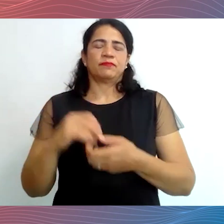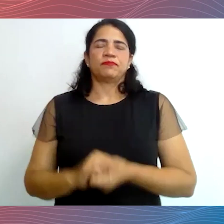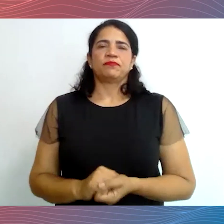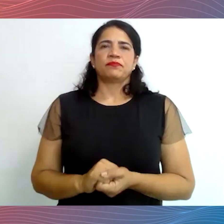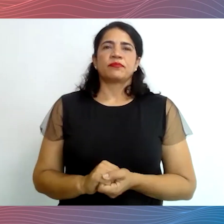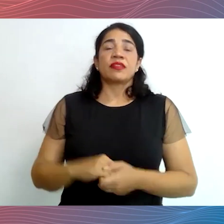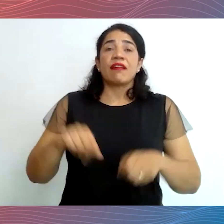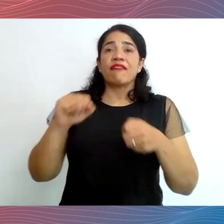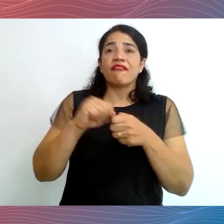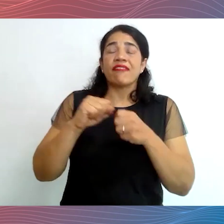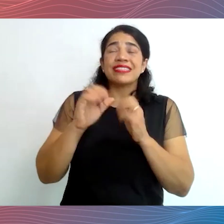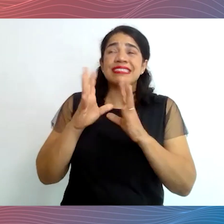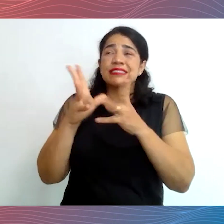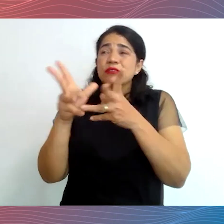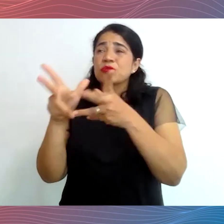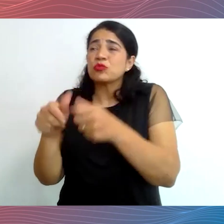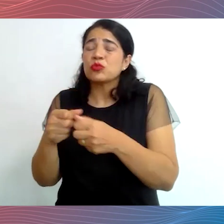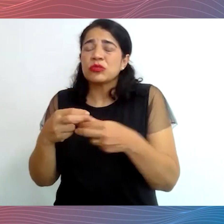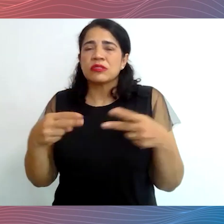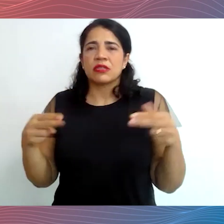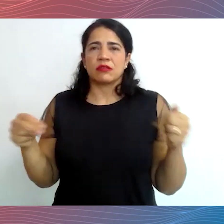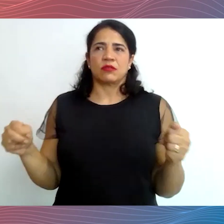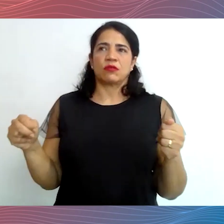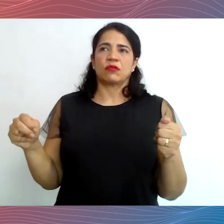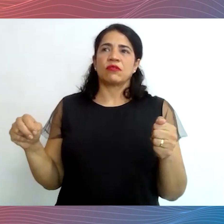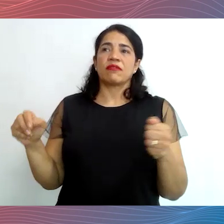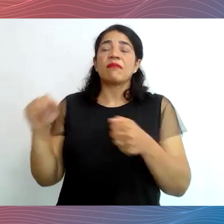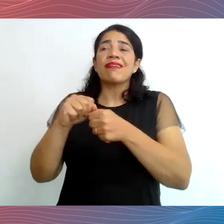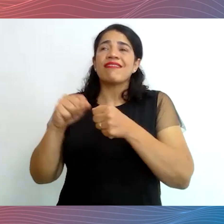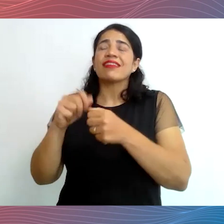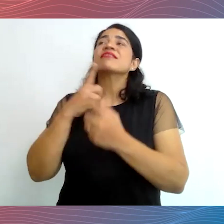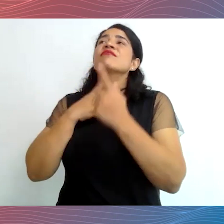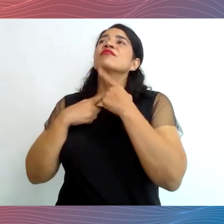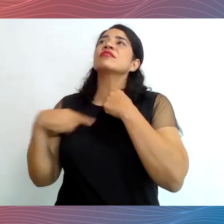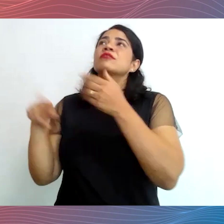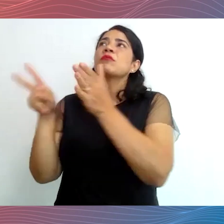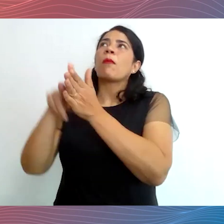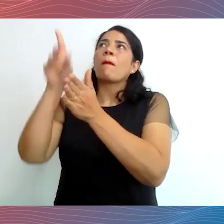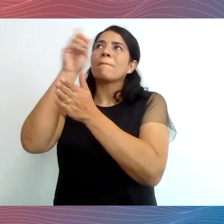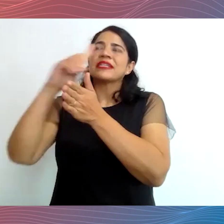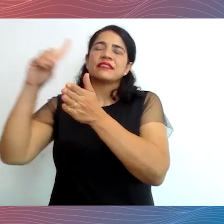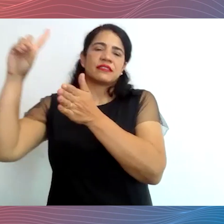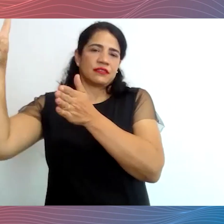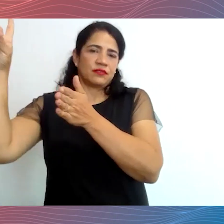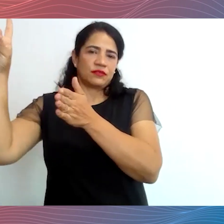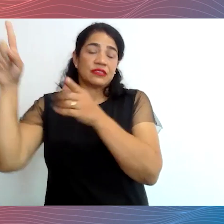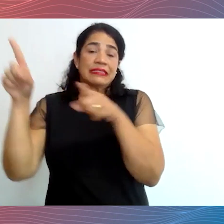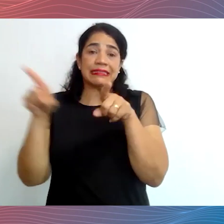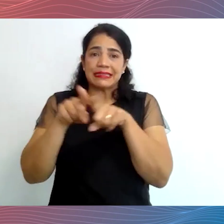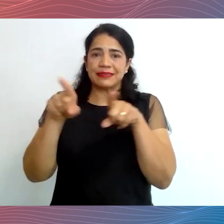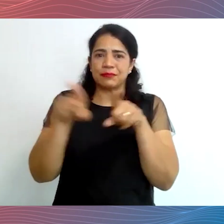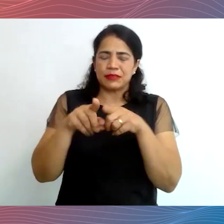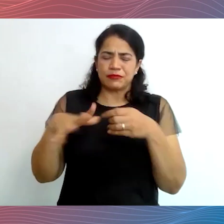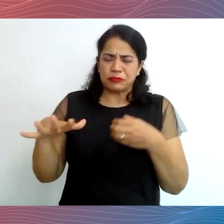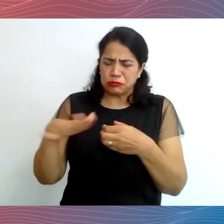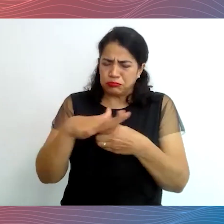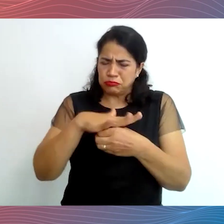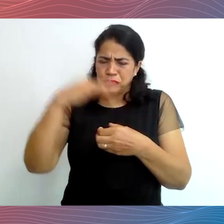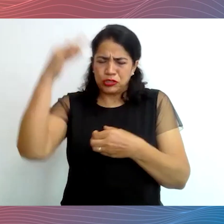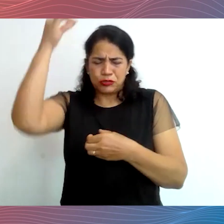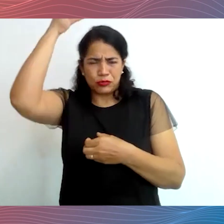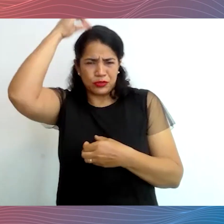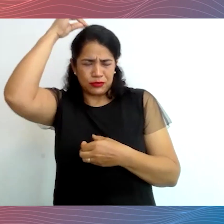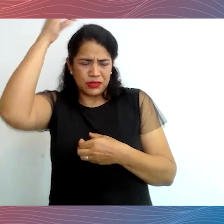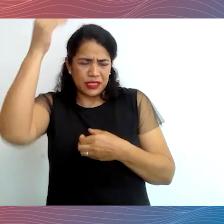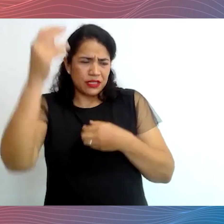feita. Devemos encher-nos do Espírito, falando entre nós, na imersão na palavra, e mexer